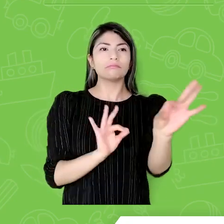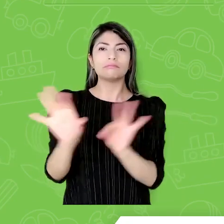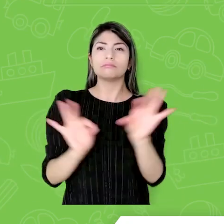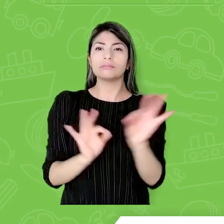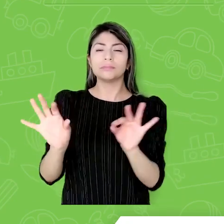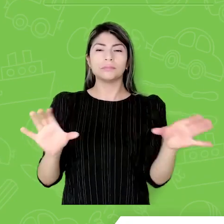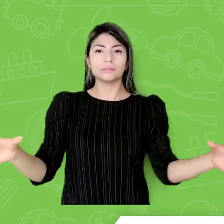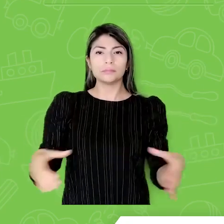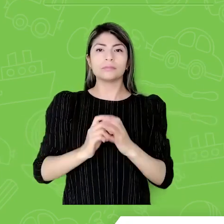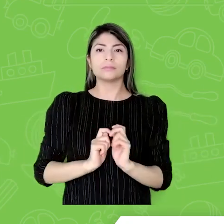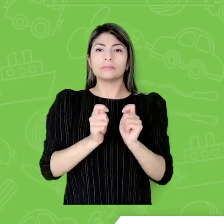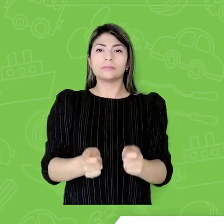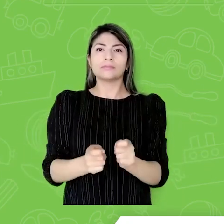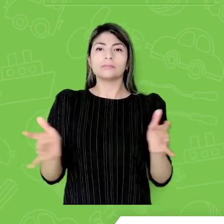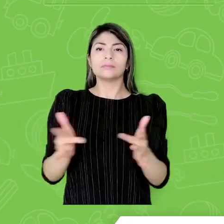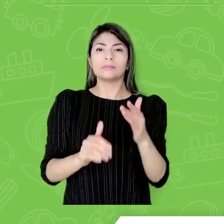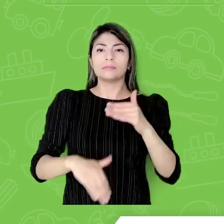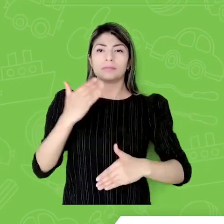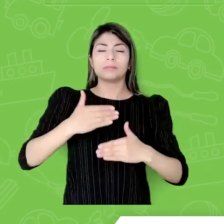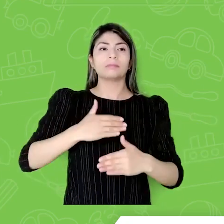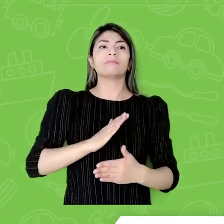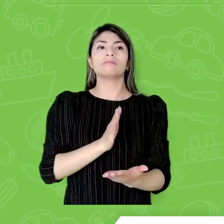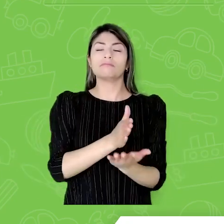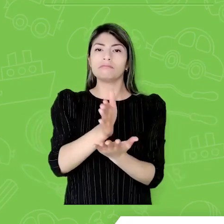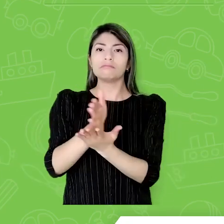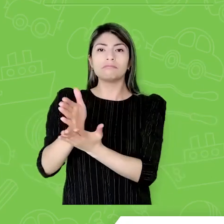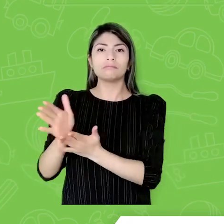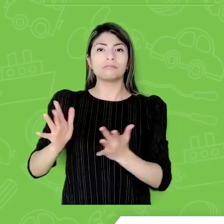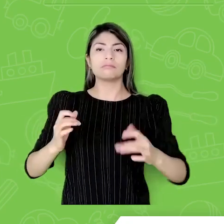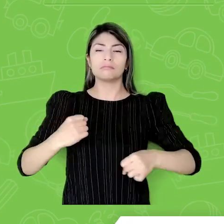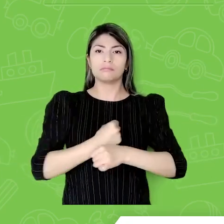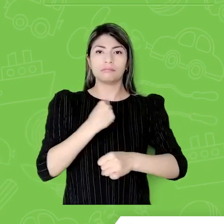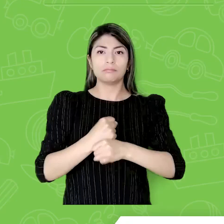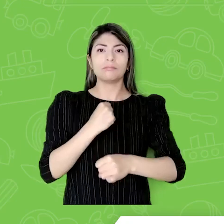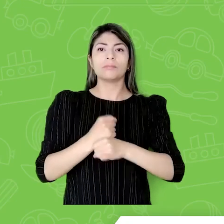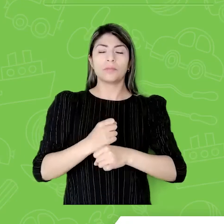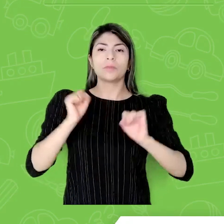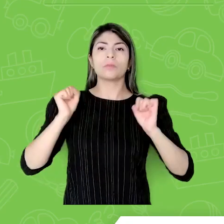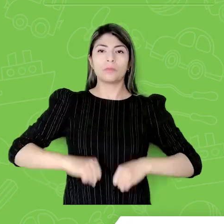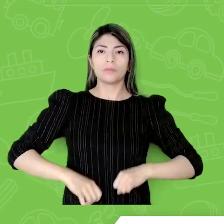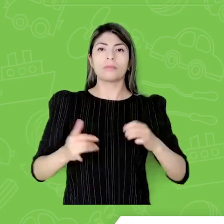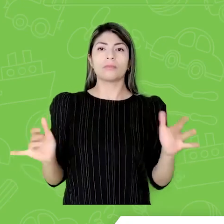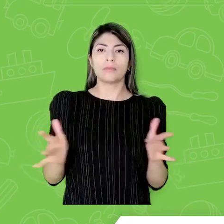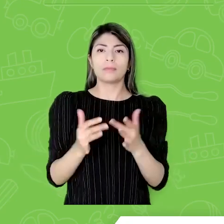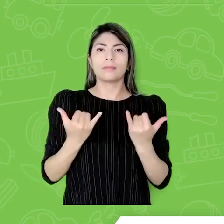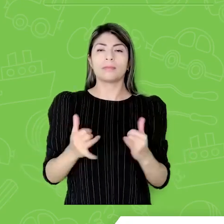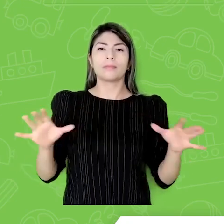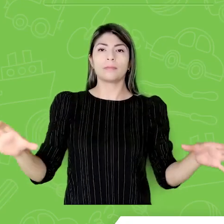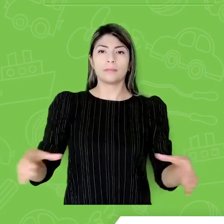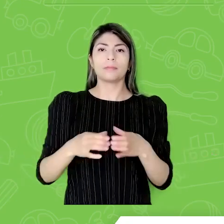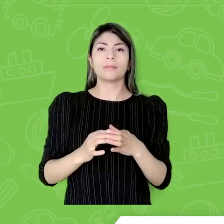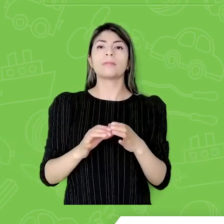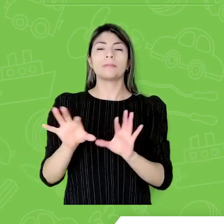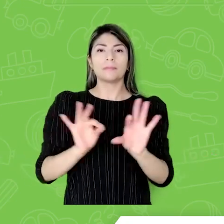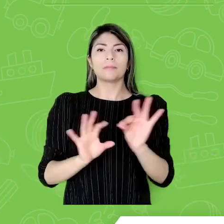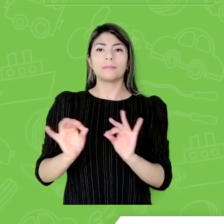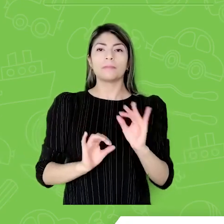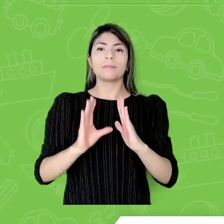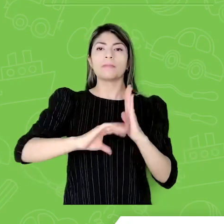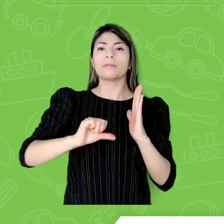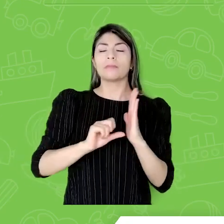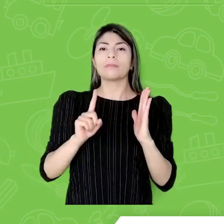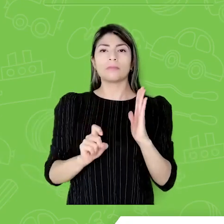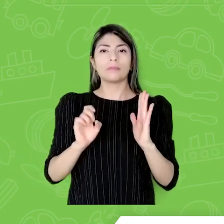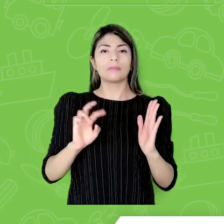los empleos ofertados en el presente proceso de selección. Artículo 26. Exclusiones de las listas